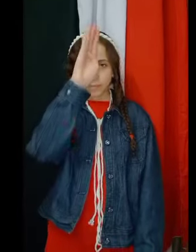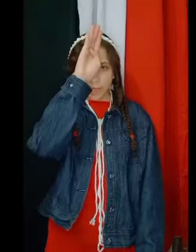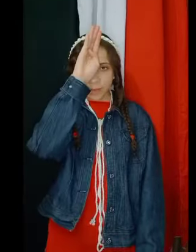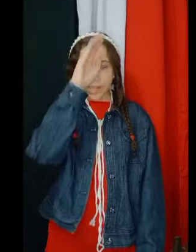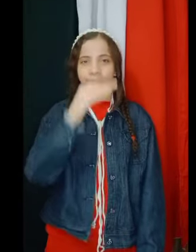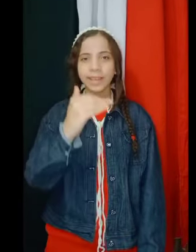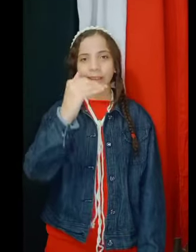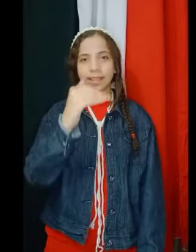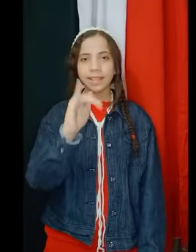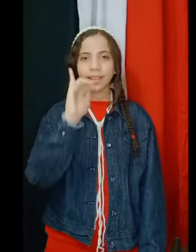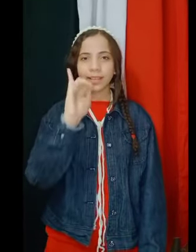الملك ختي